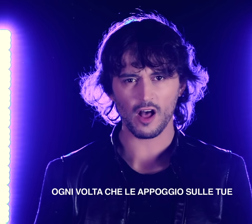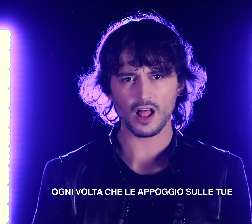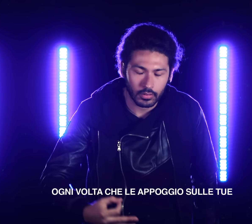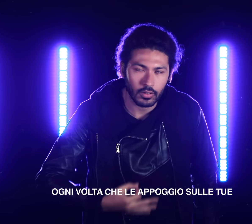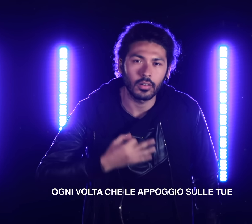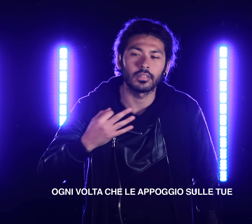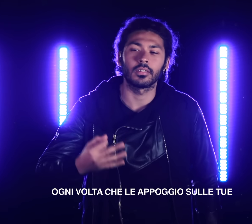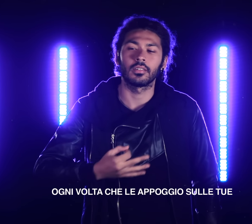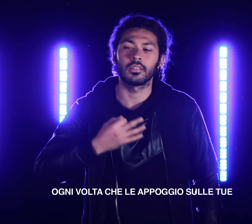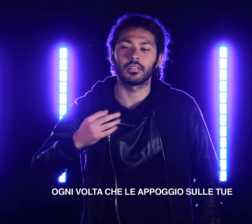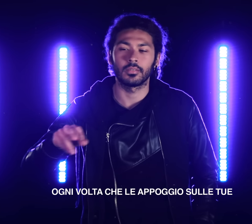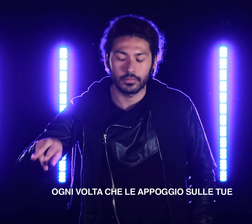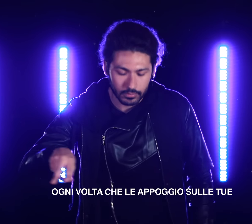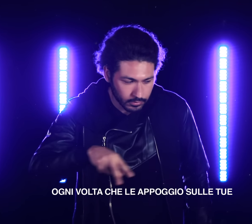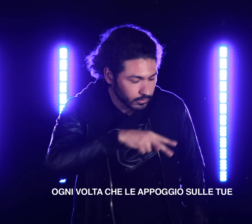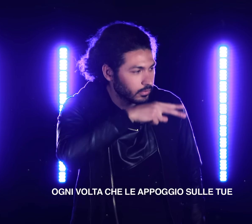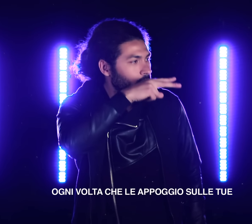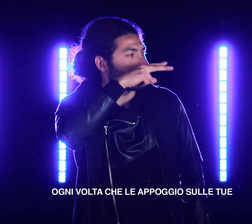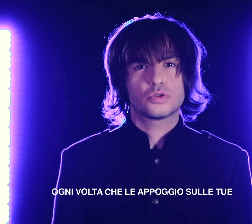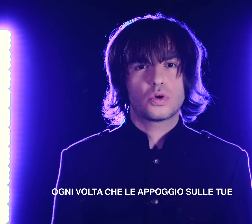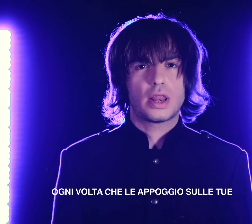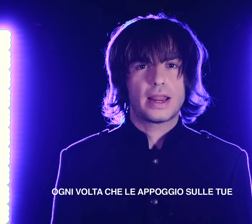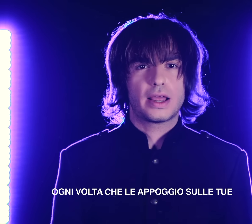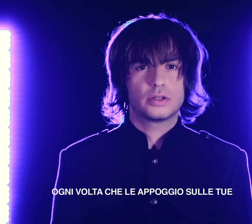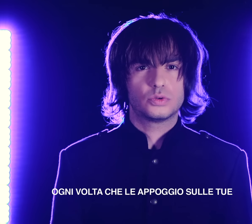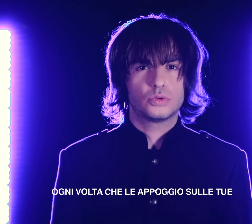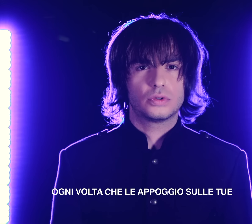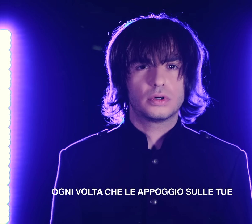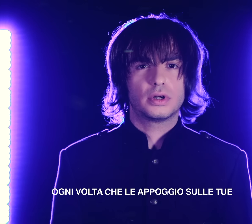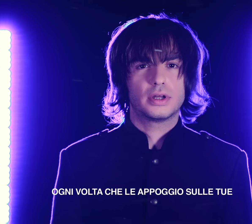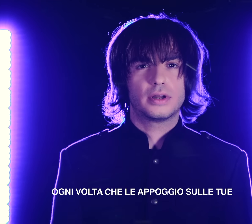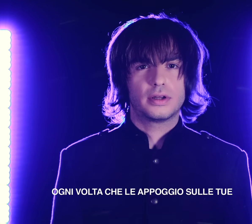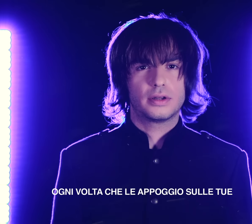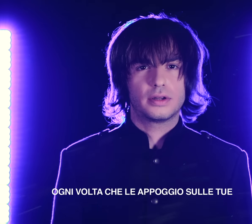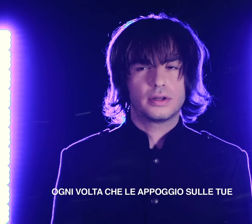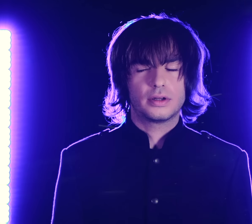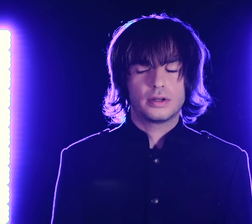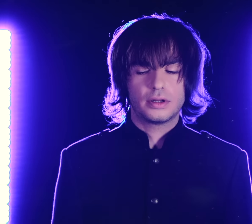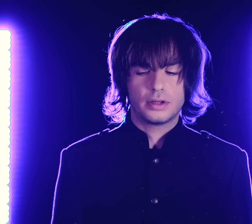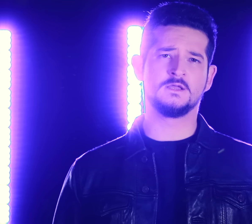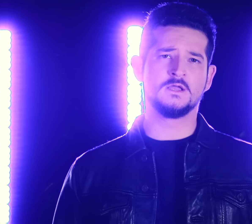ogni volta che le appoggio sulle tue,